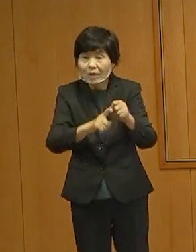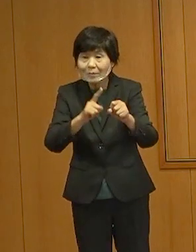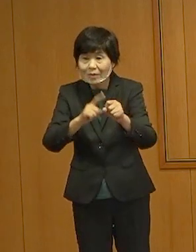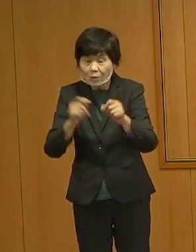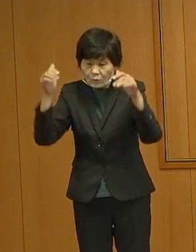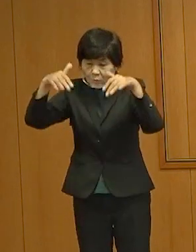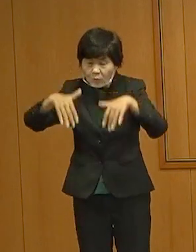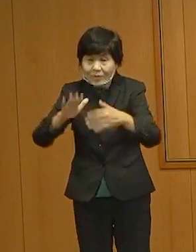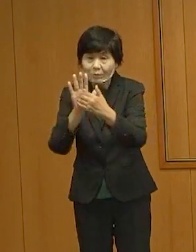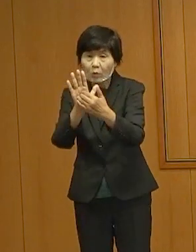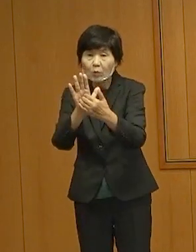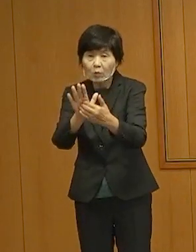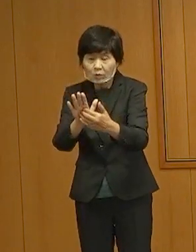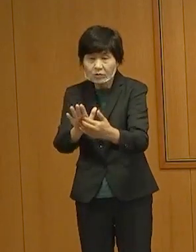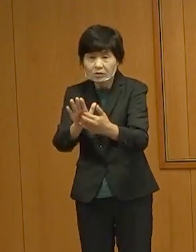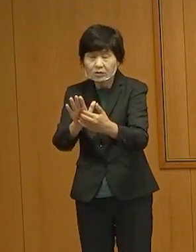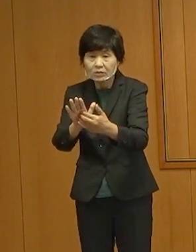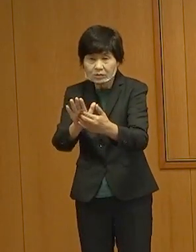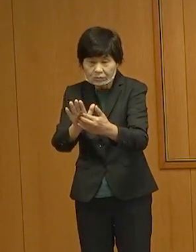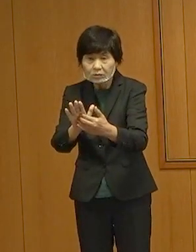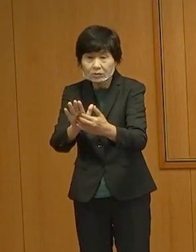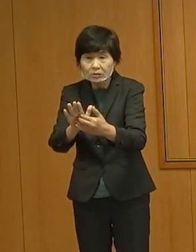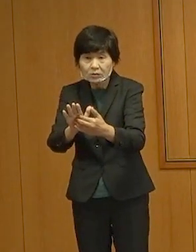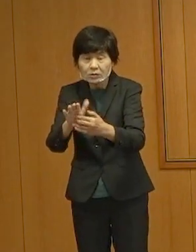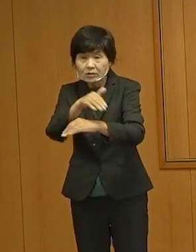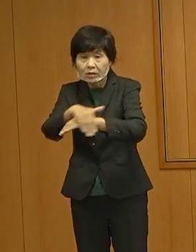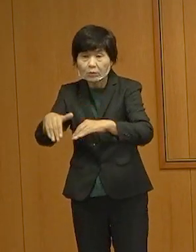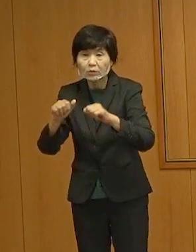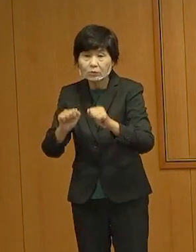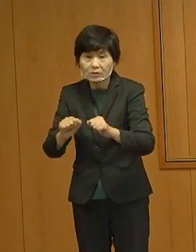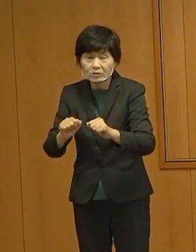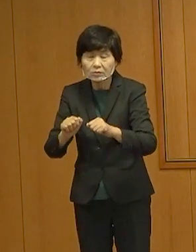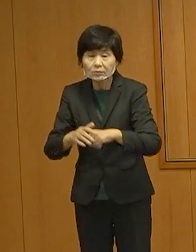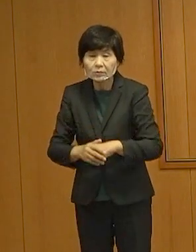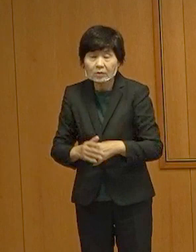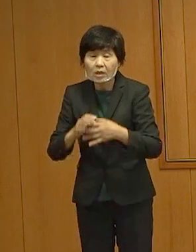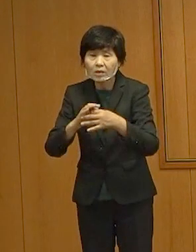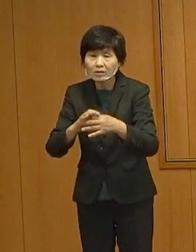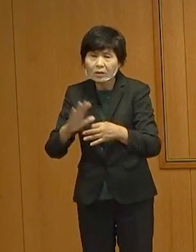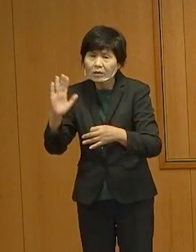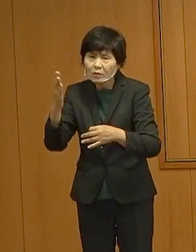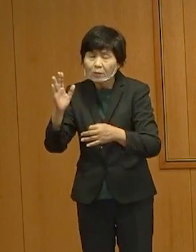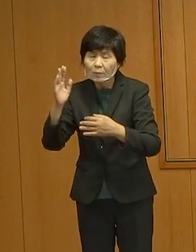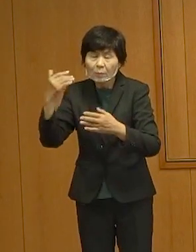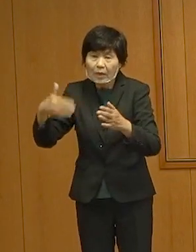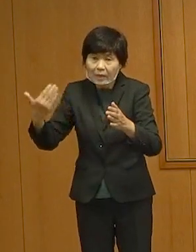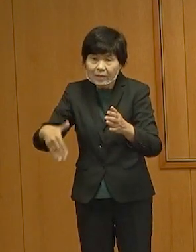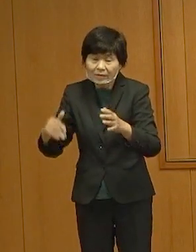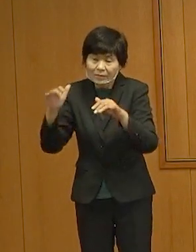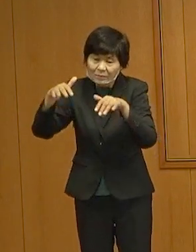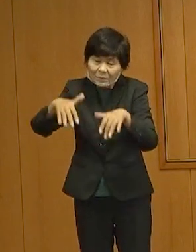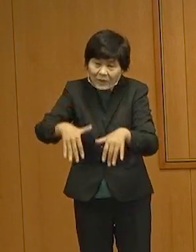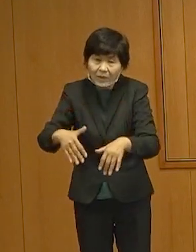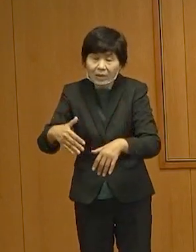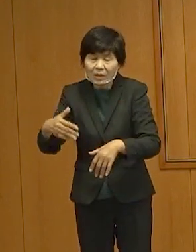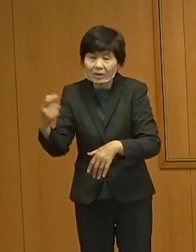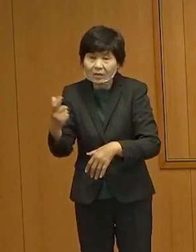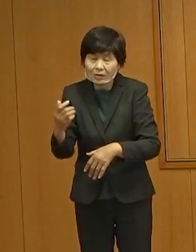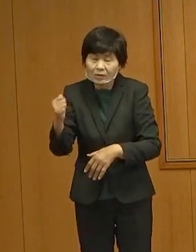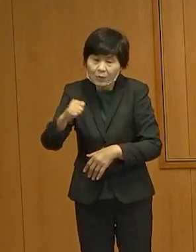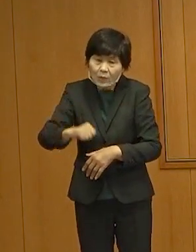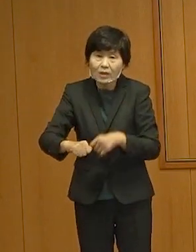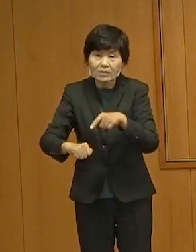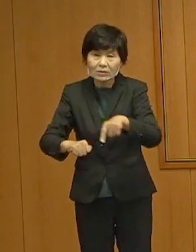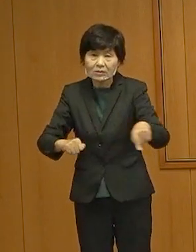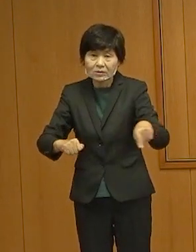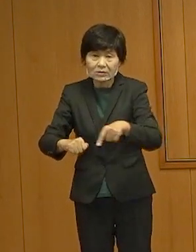するわけですが、その周辺にもまだ、可能性があるということであればですね、実世帯すべ